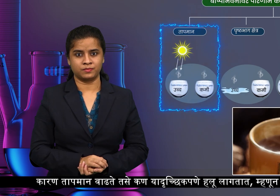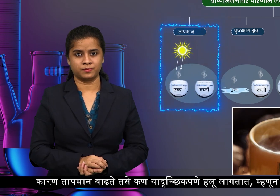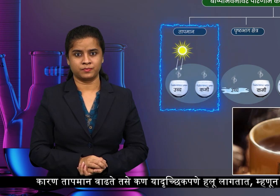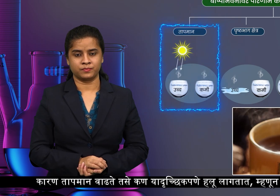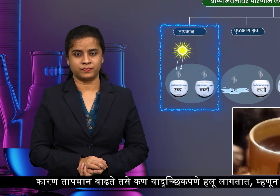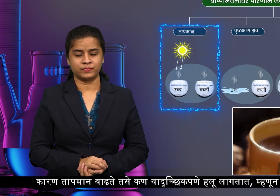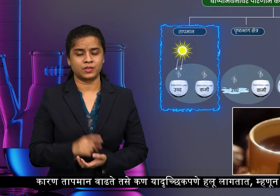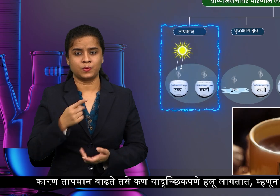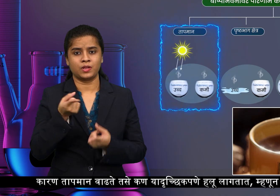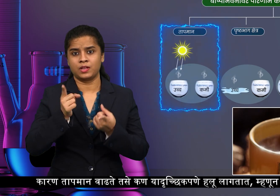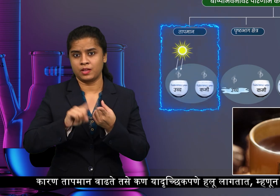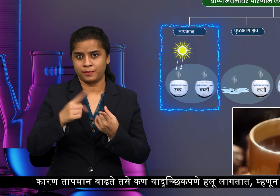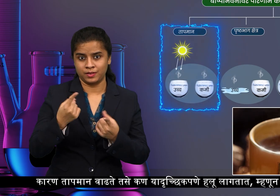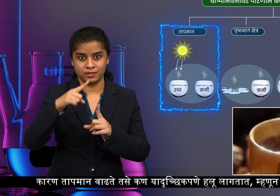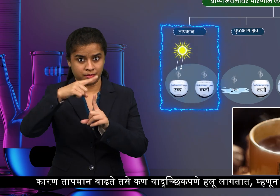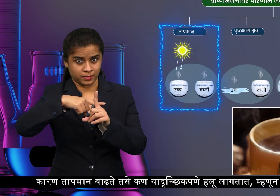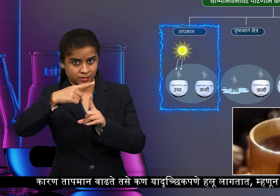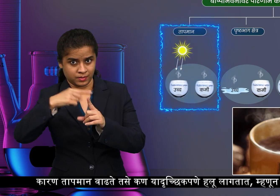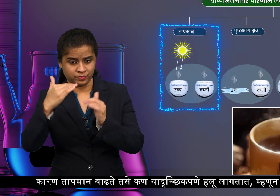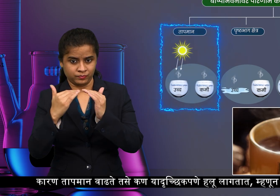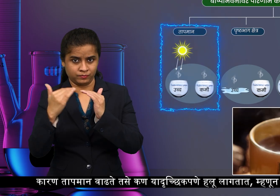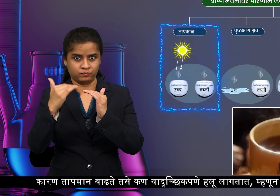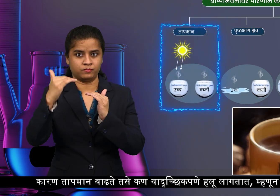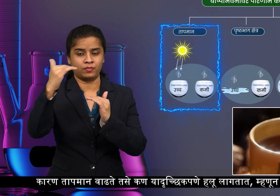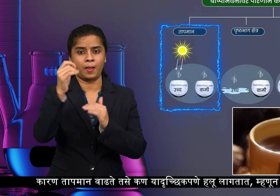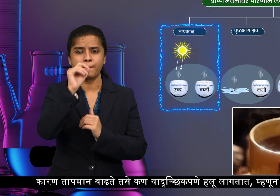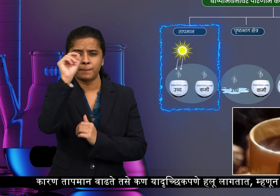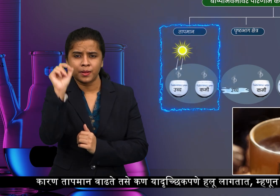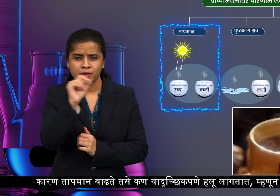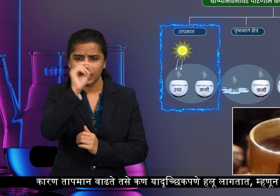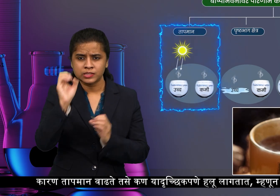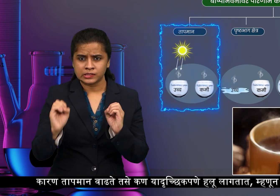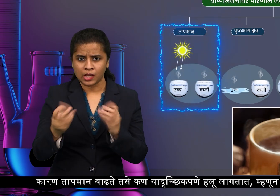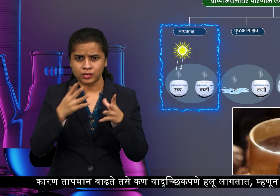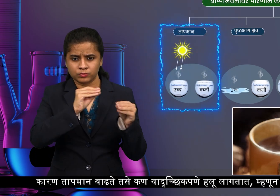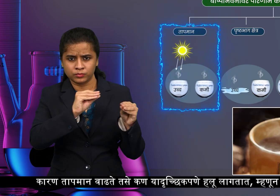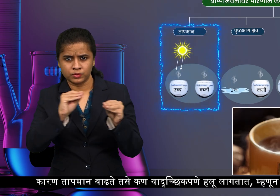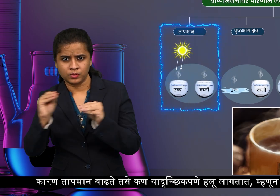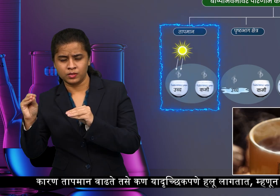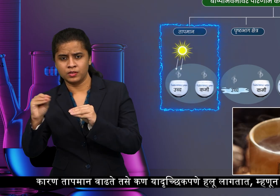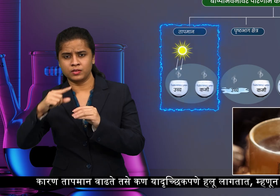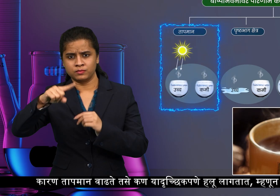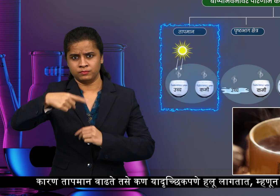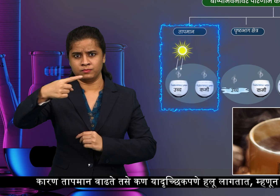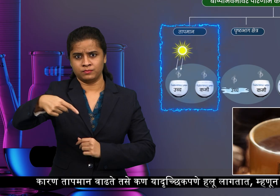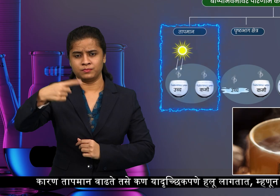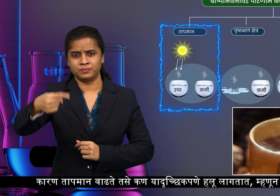कारण तापमान वाढते तसे कण यादृच्छिकपणे हलू लागतात, म्हणून बाष्पीभवन दर वाढतो.